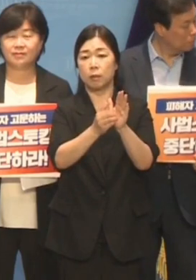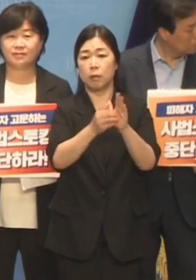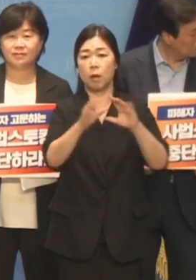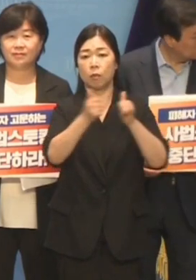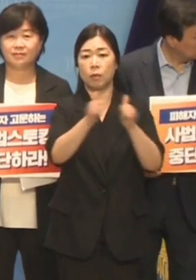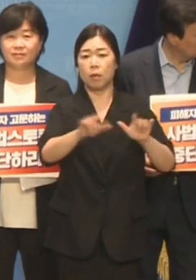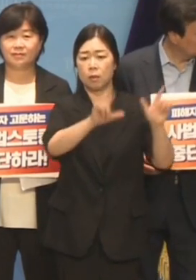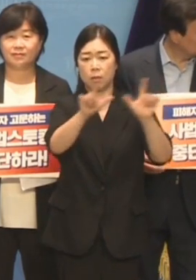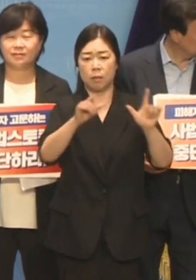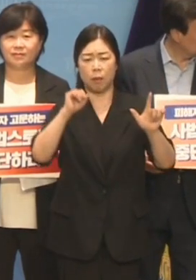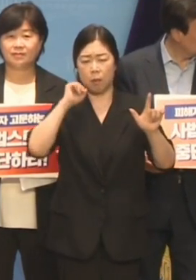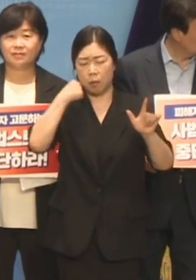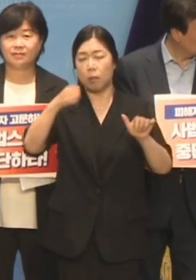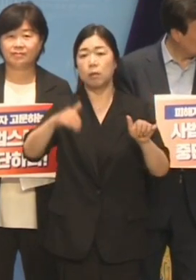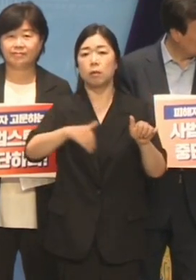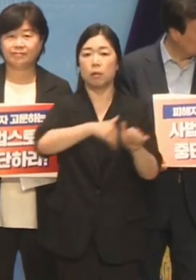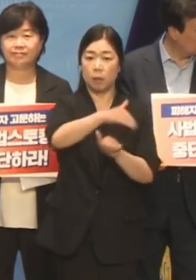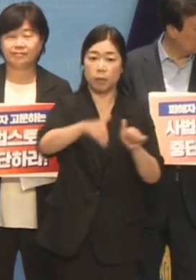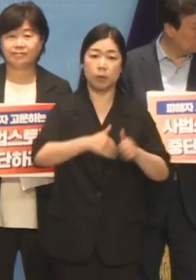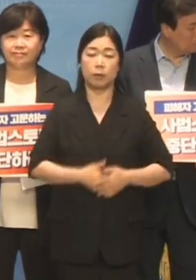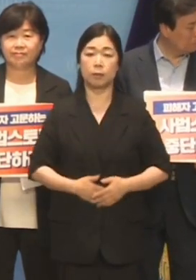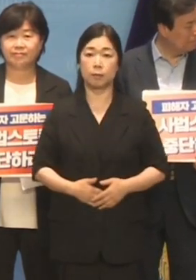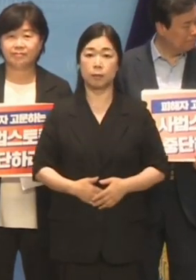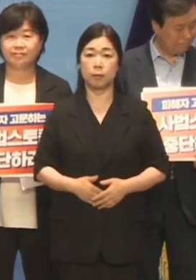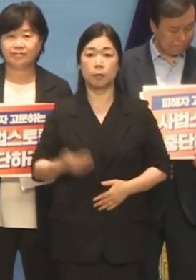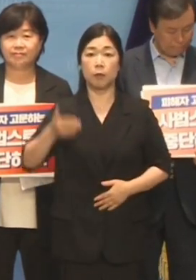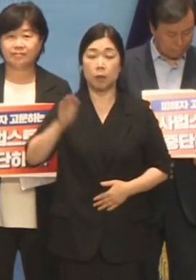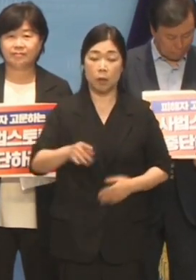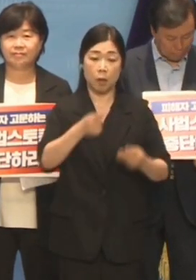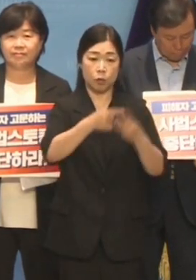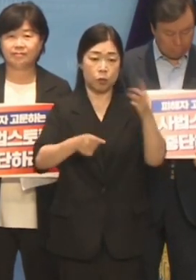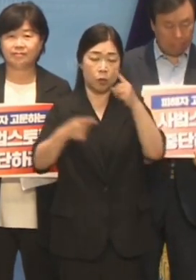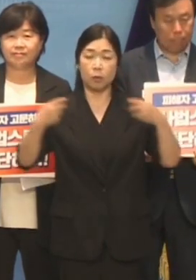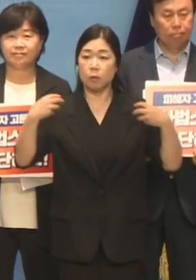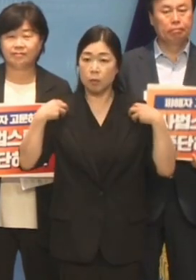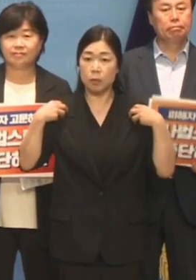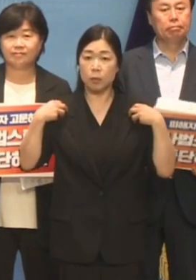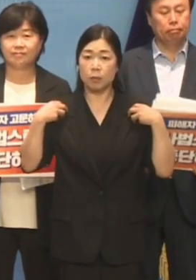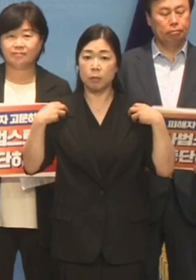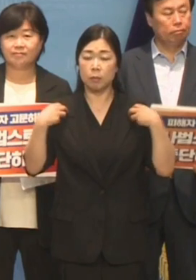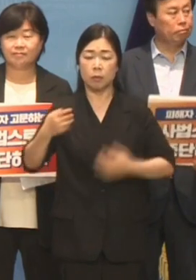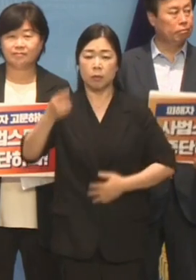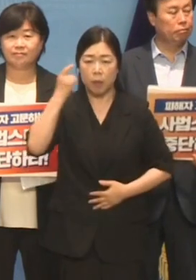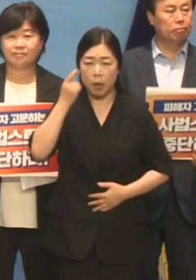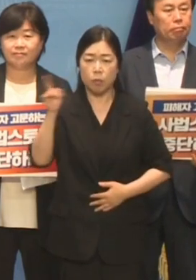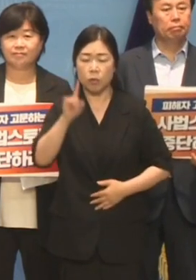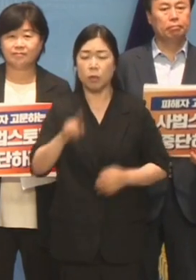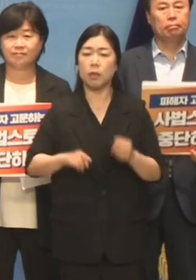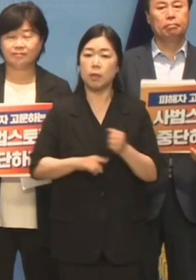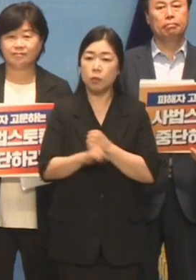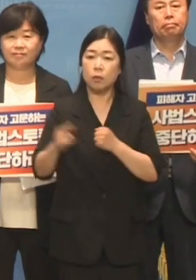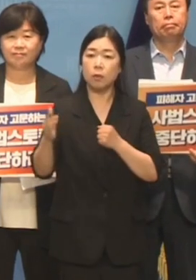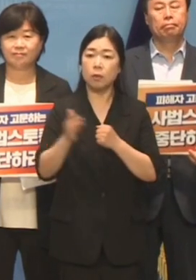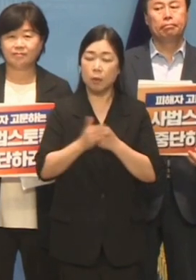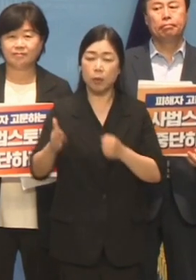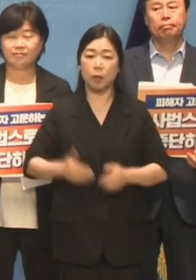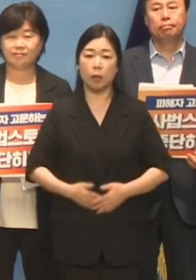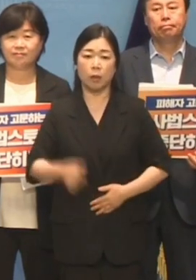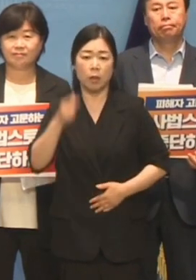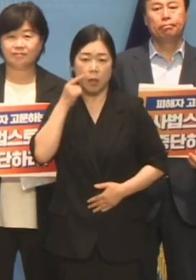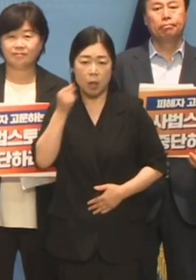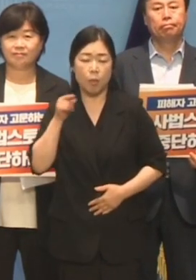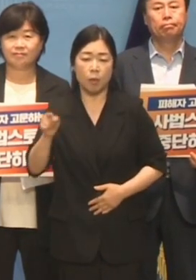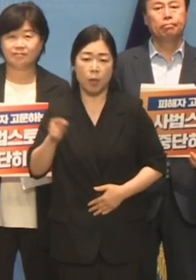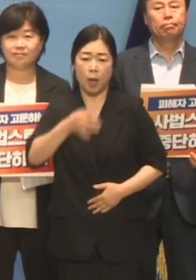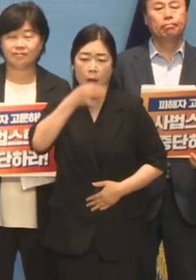삶이 매우 어려운 상황입니다. 그런데 윤석열 정부는 도대체 무슨 이유로